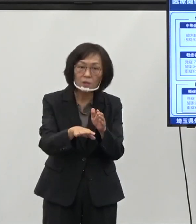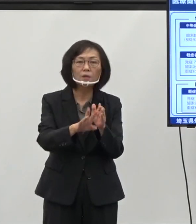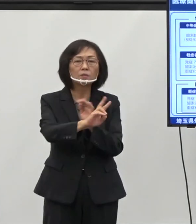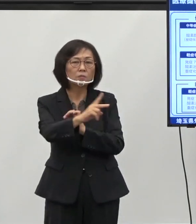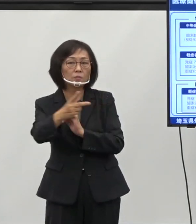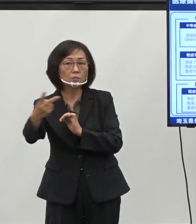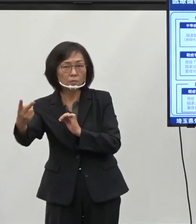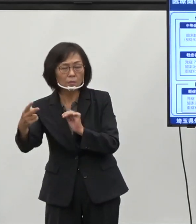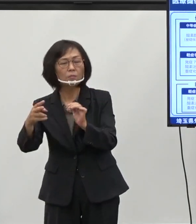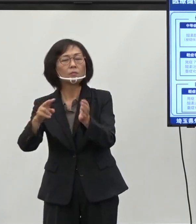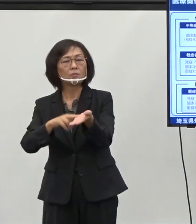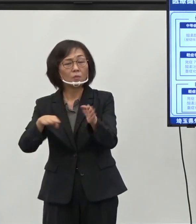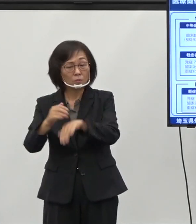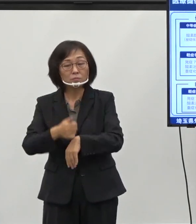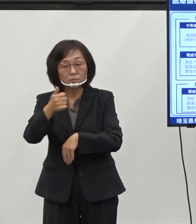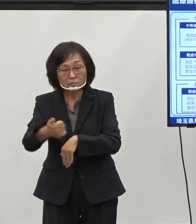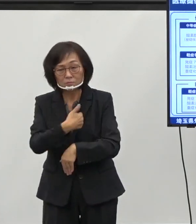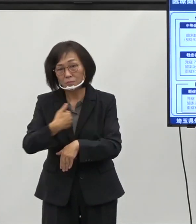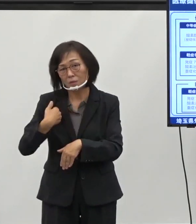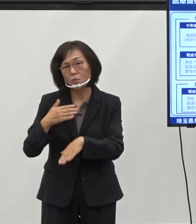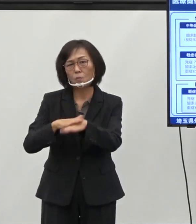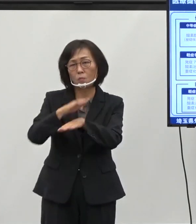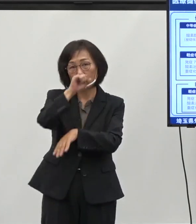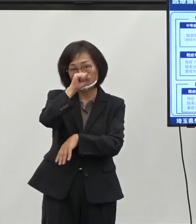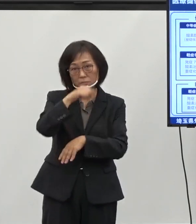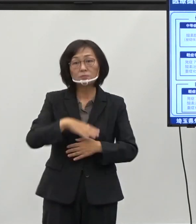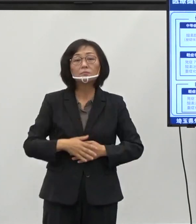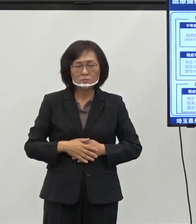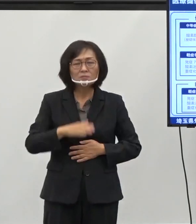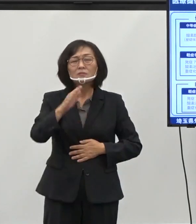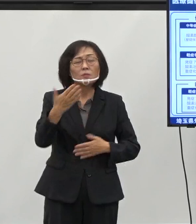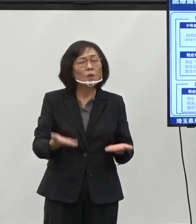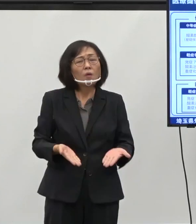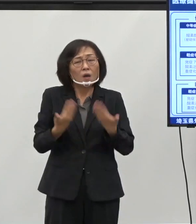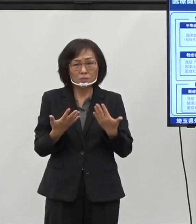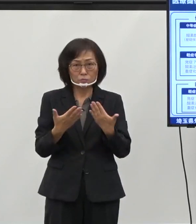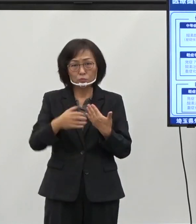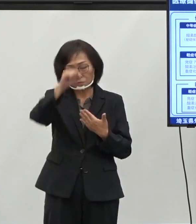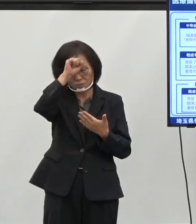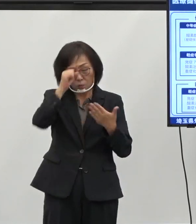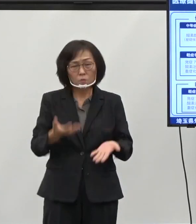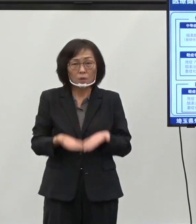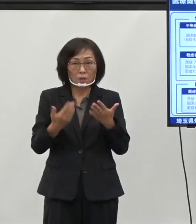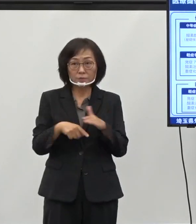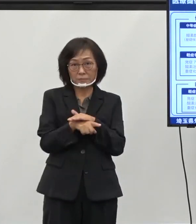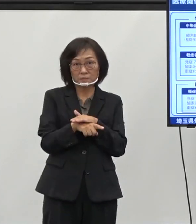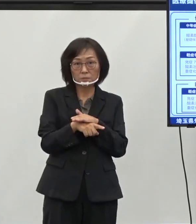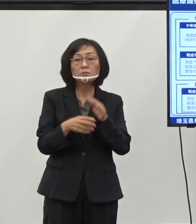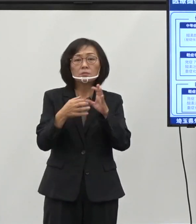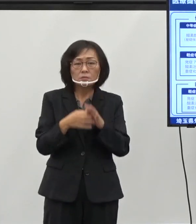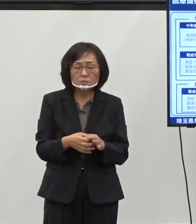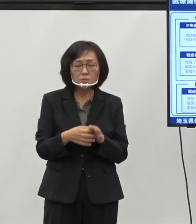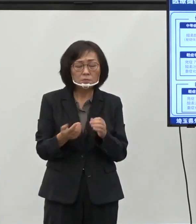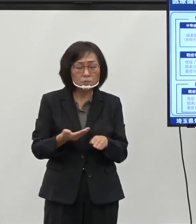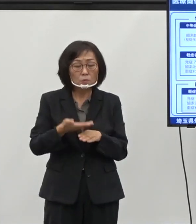したいというふうに思っています。いずれにしても軽症の方ですから、この軽症の方で仮に重症